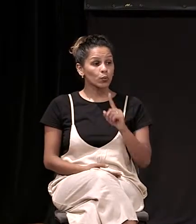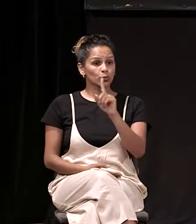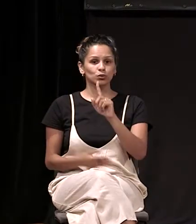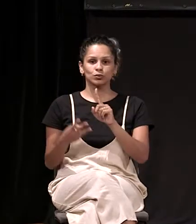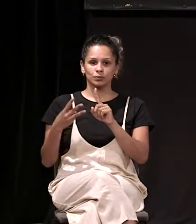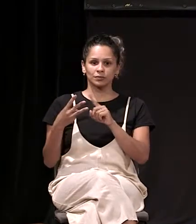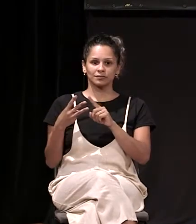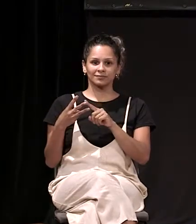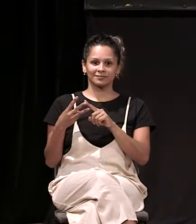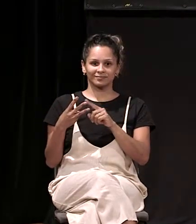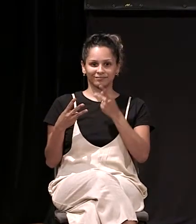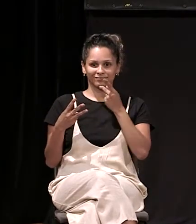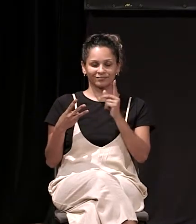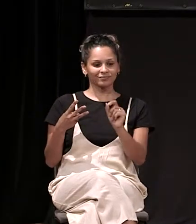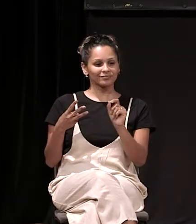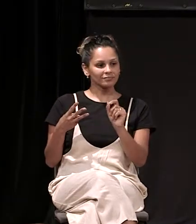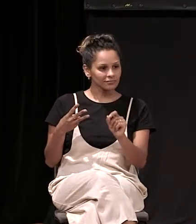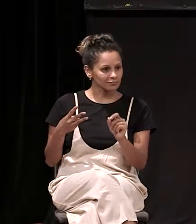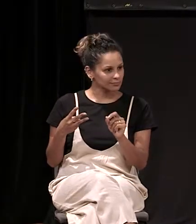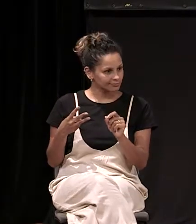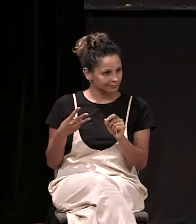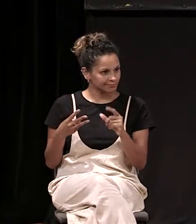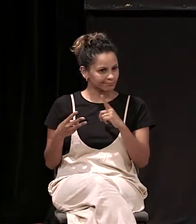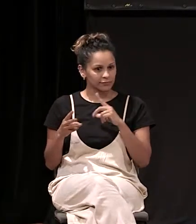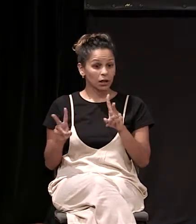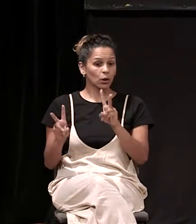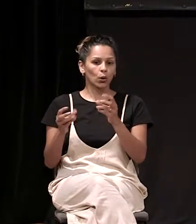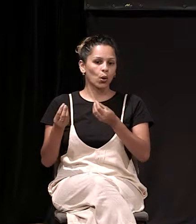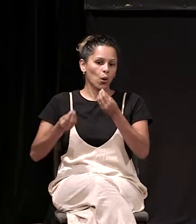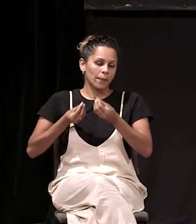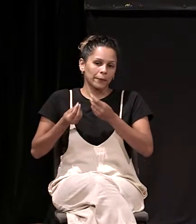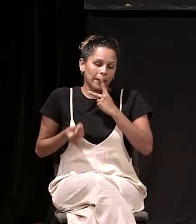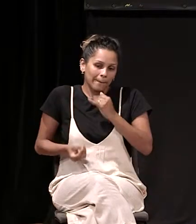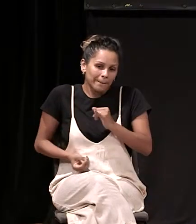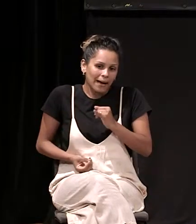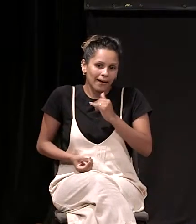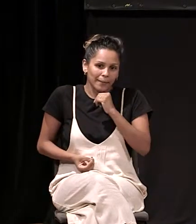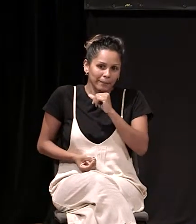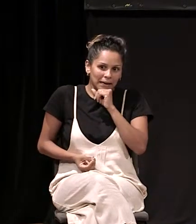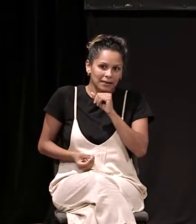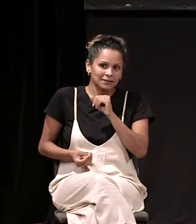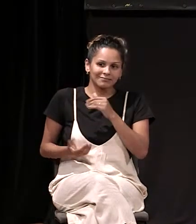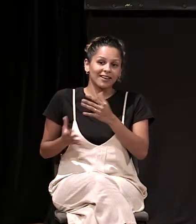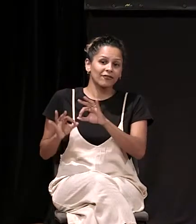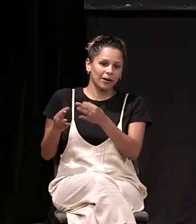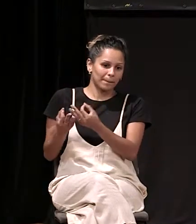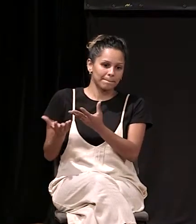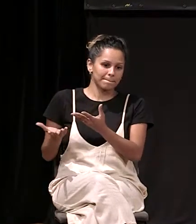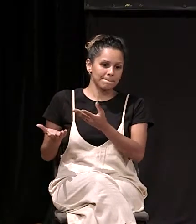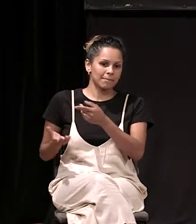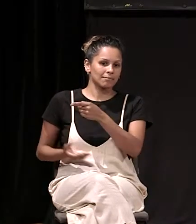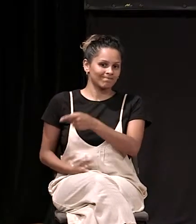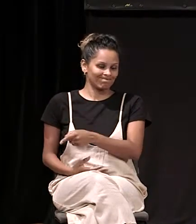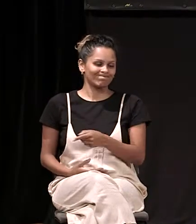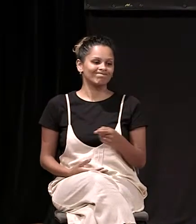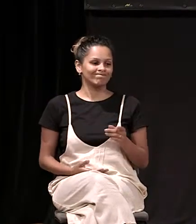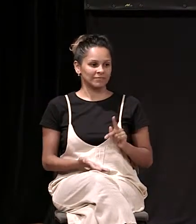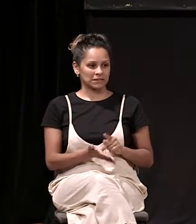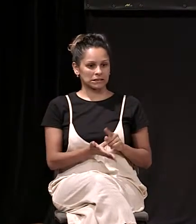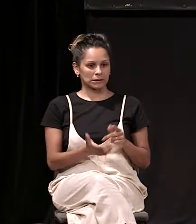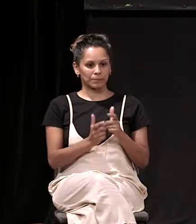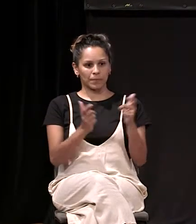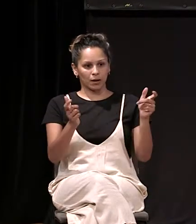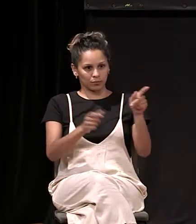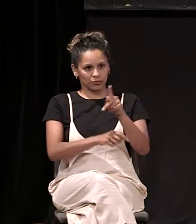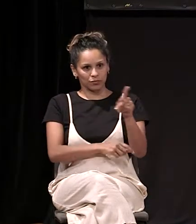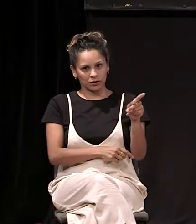que falou antes, que é as questões com os pais. Essa é uma questão muito importante. Essa é a grande queixa dos educadores e educadoras